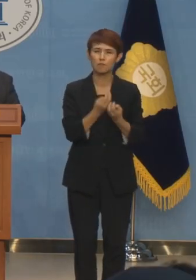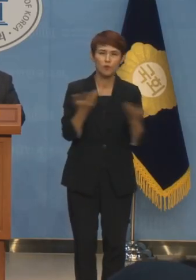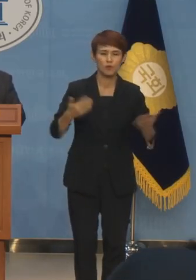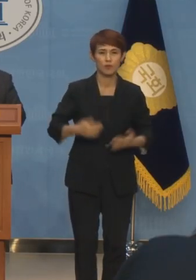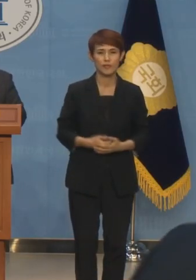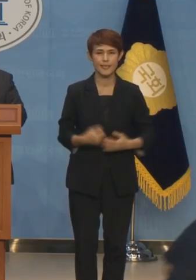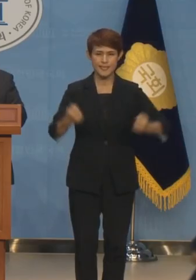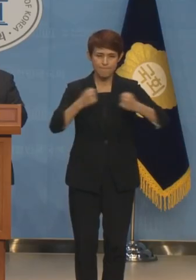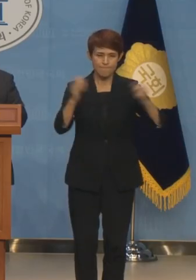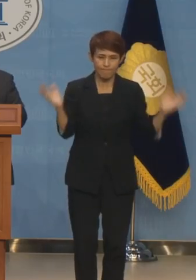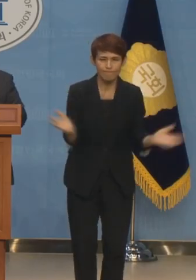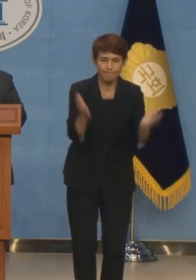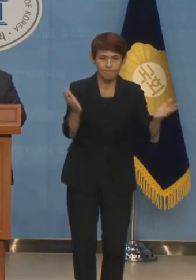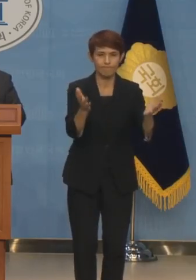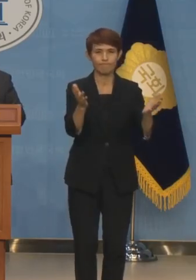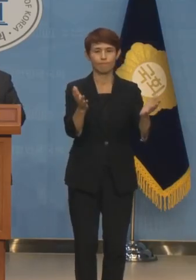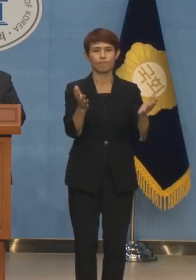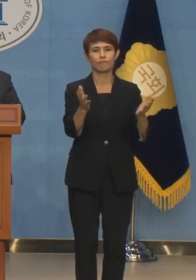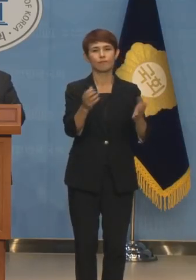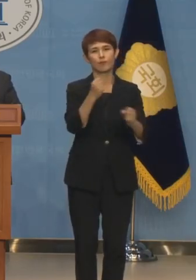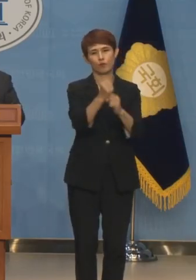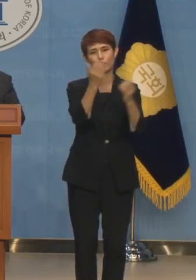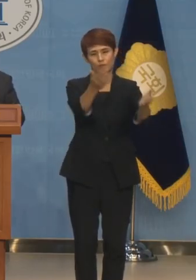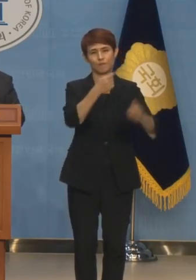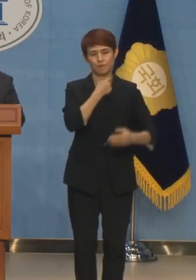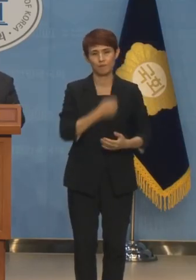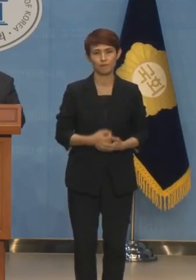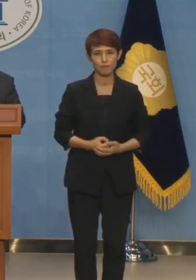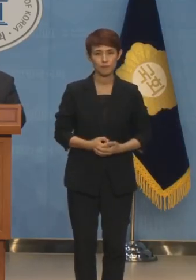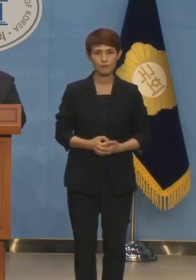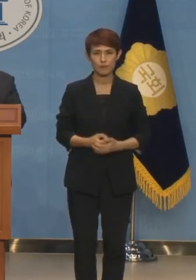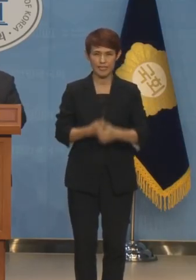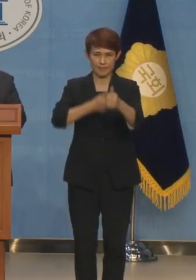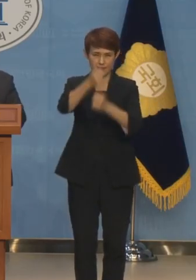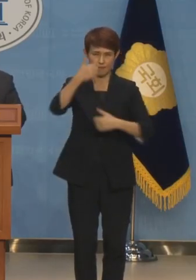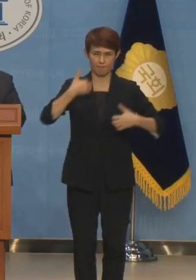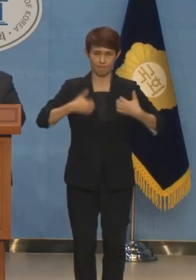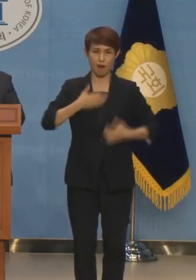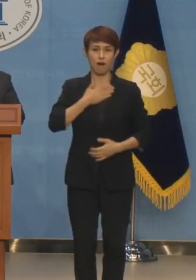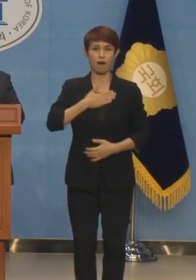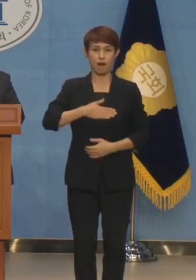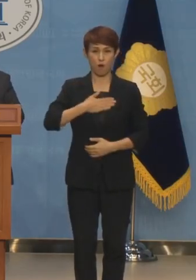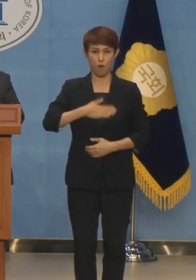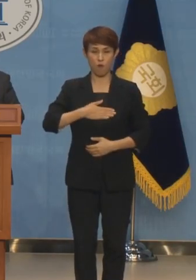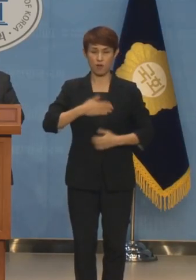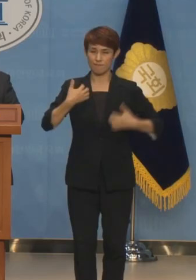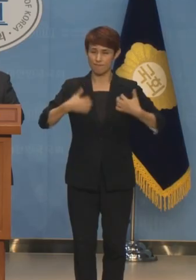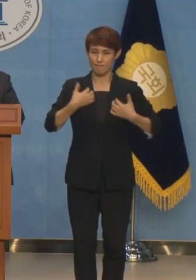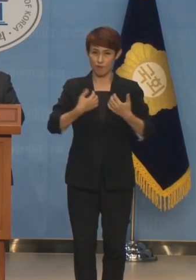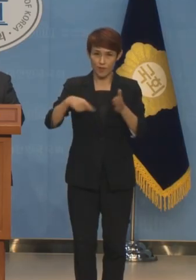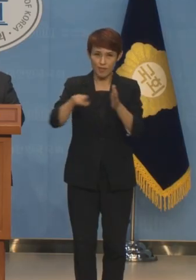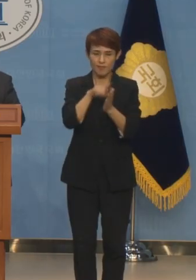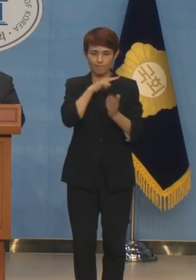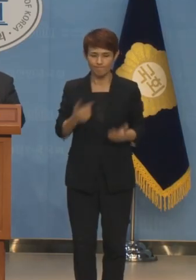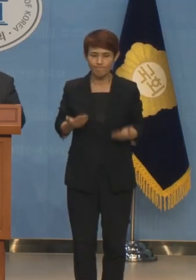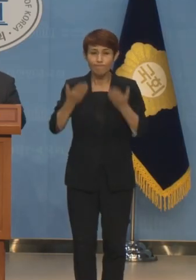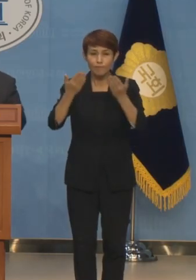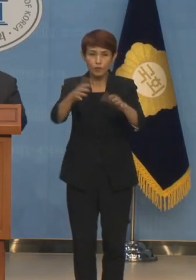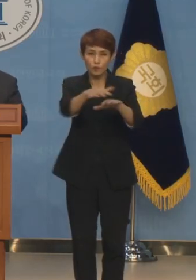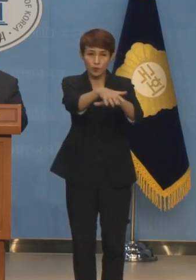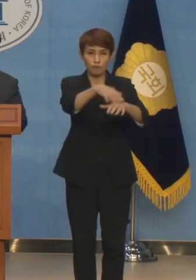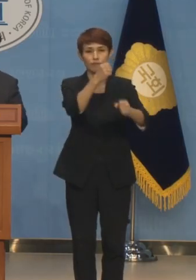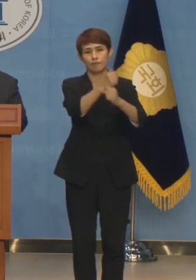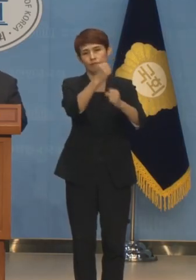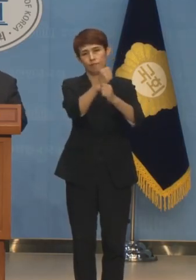활기를 불어넣어 이기는 조직으로 만들겠습니다. 승리의 기쁨을 알고 그 기쁨을 위해 기꺼이 헌신하는